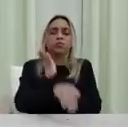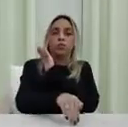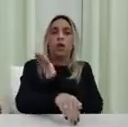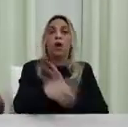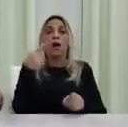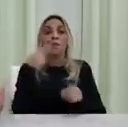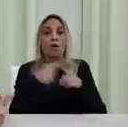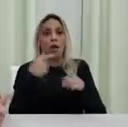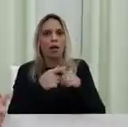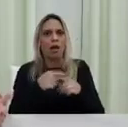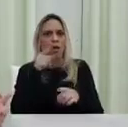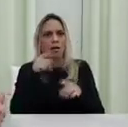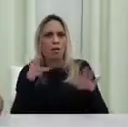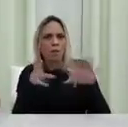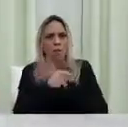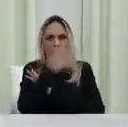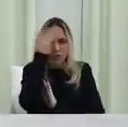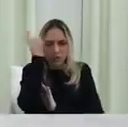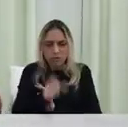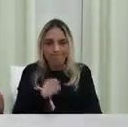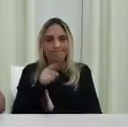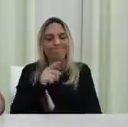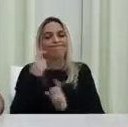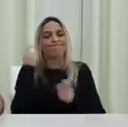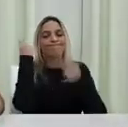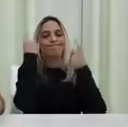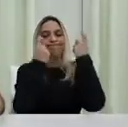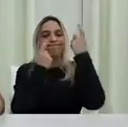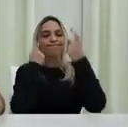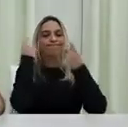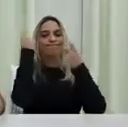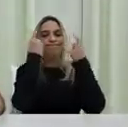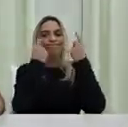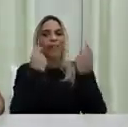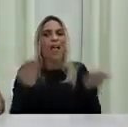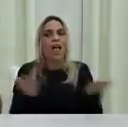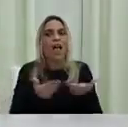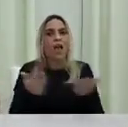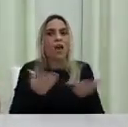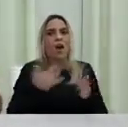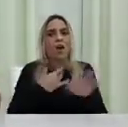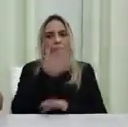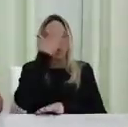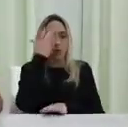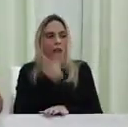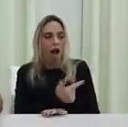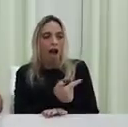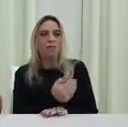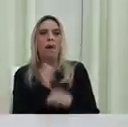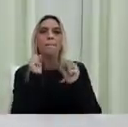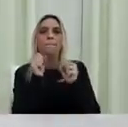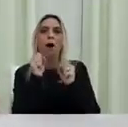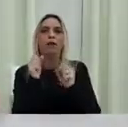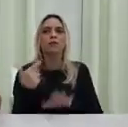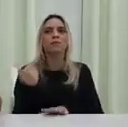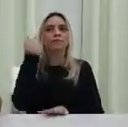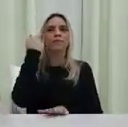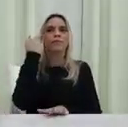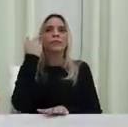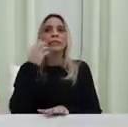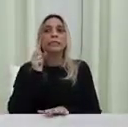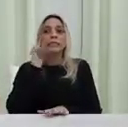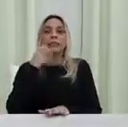fica preocupado, ele sabe que hoje em dia ele comete o teu crime, primeiro, dificilmente alguém está armado perto dele. Tá? E outro, se tiver, ele